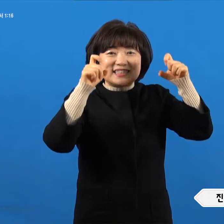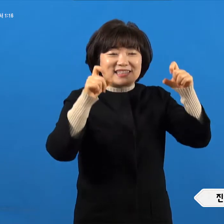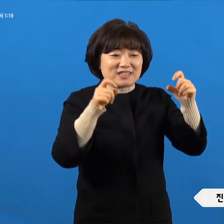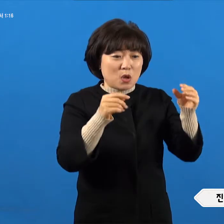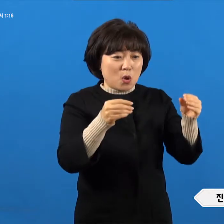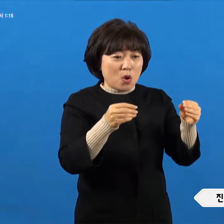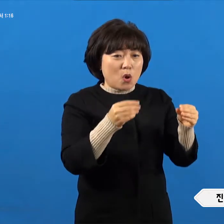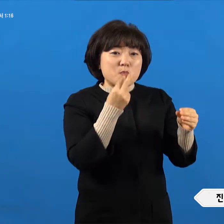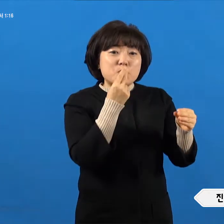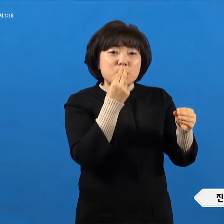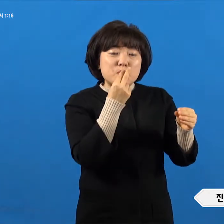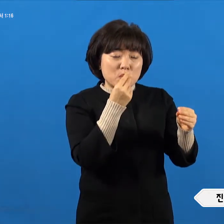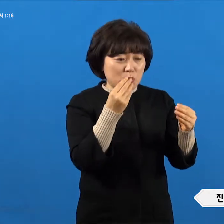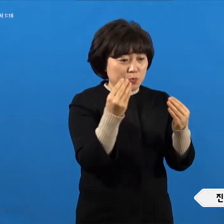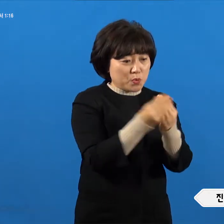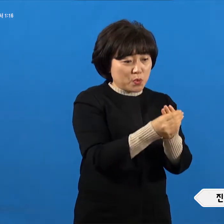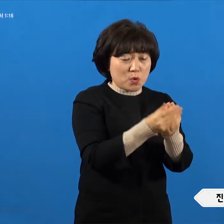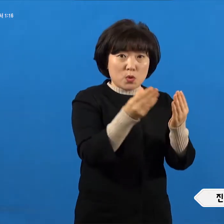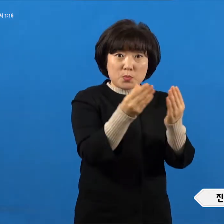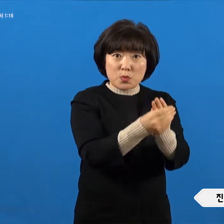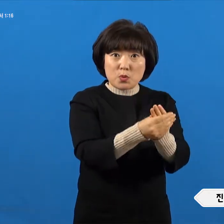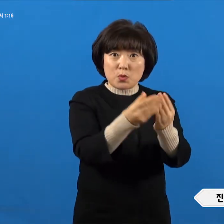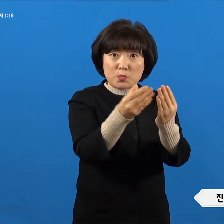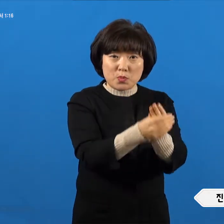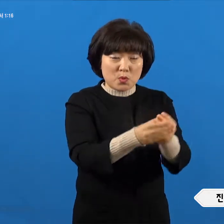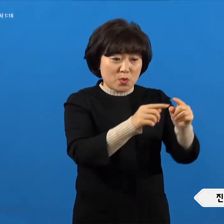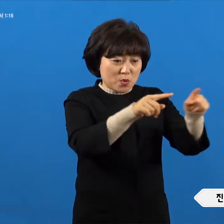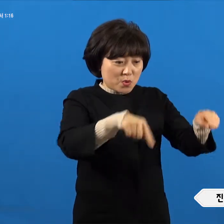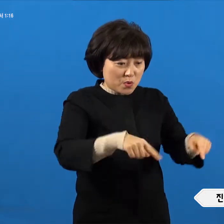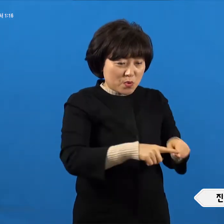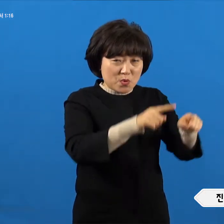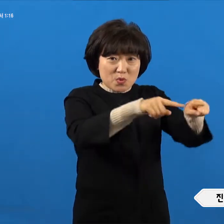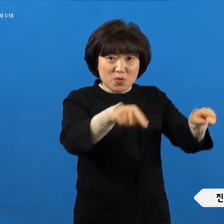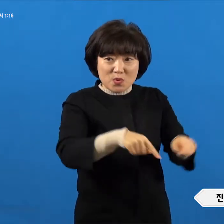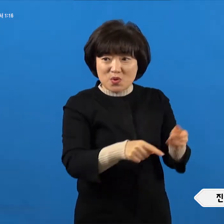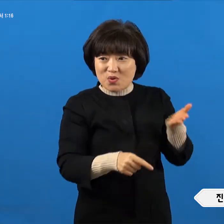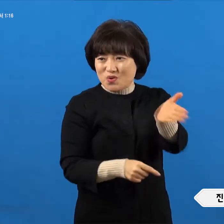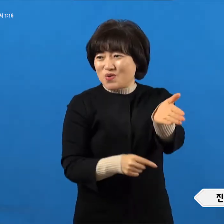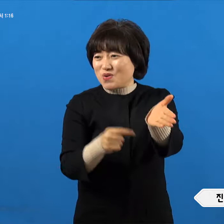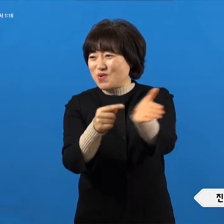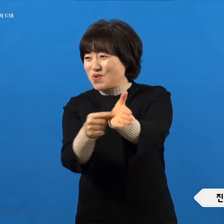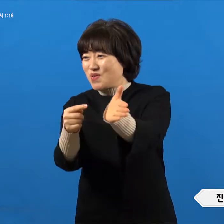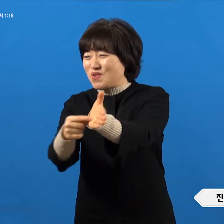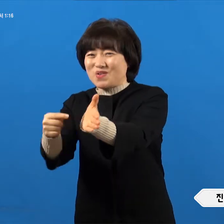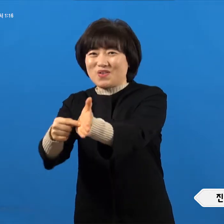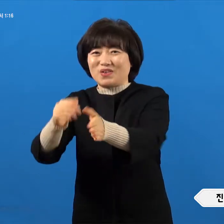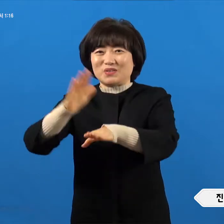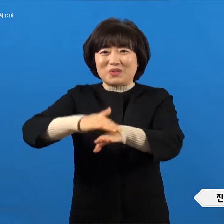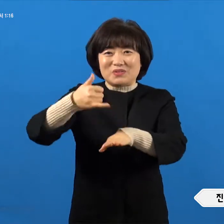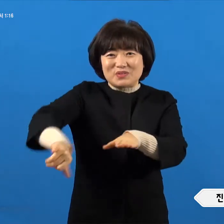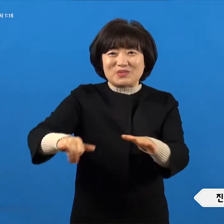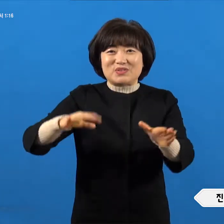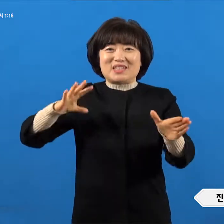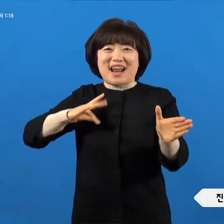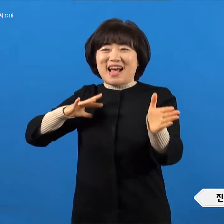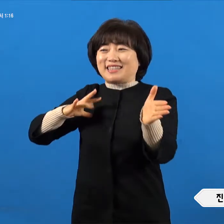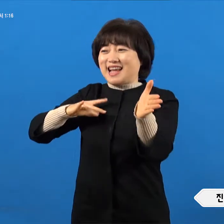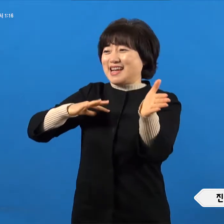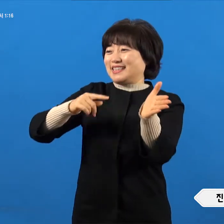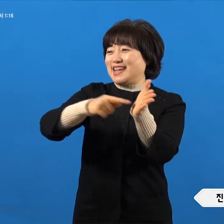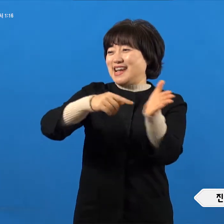해서 갖고 다니십니다. 그리고 말만 나올 때마다 그 사진을 들이대는 권사님의 얼굴에는 얼마나